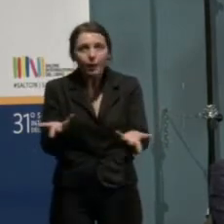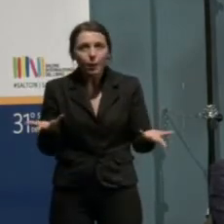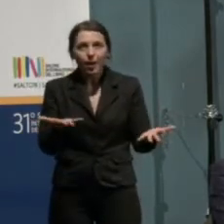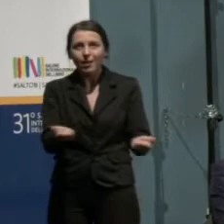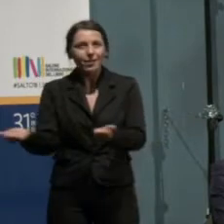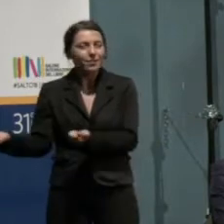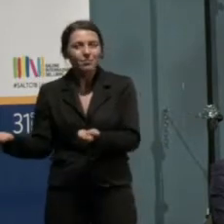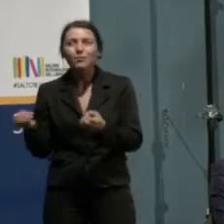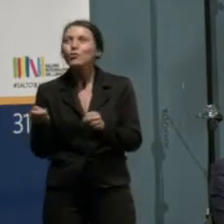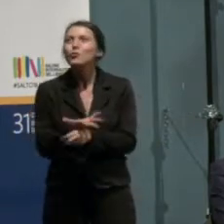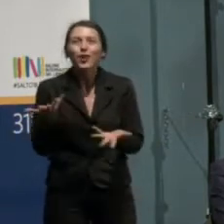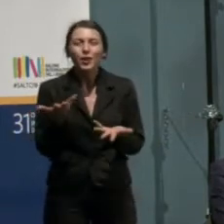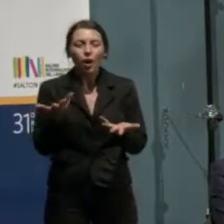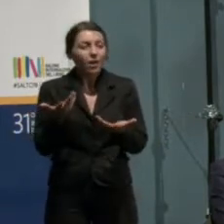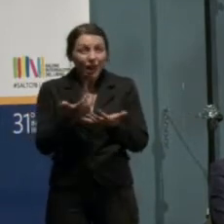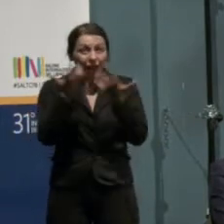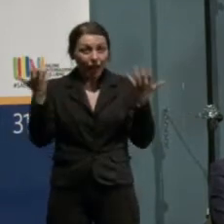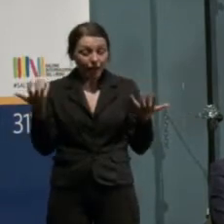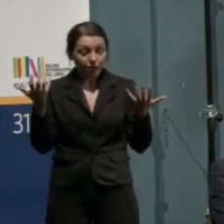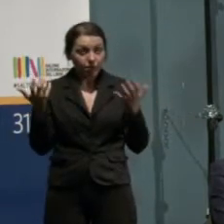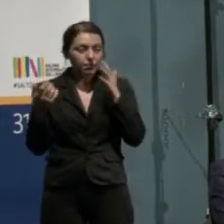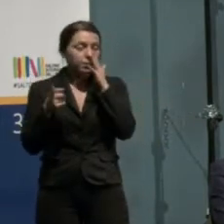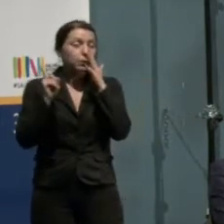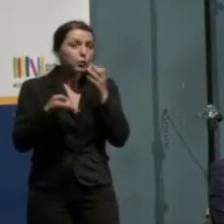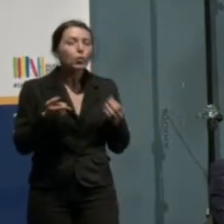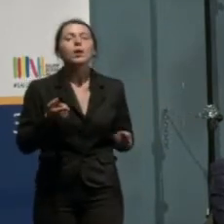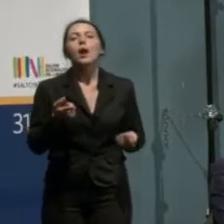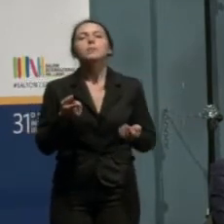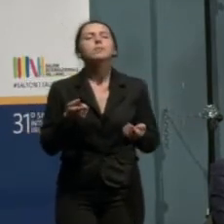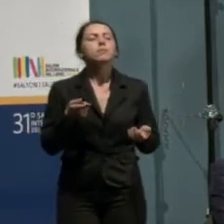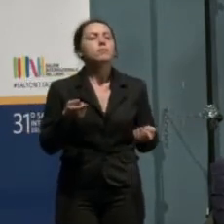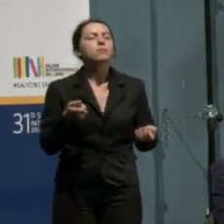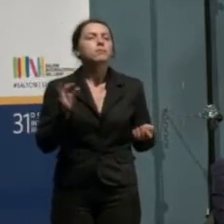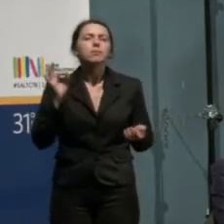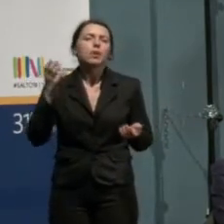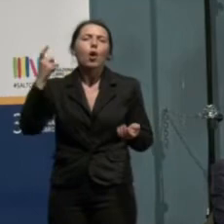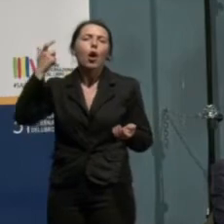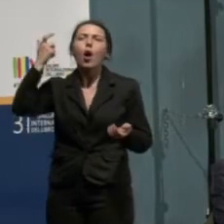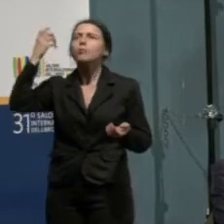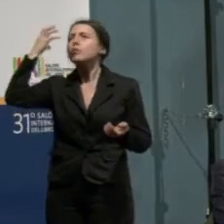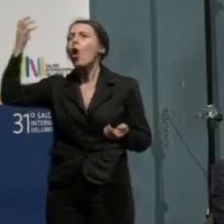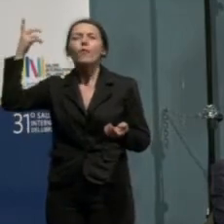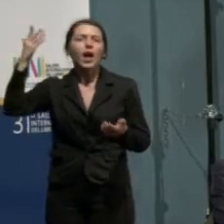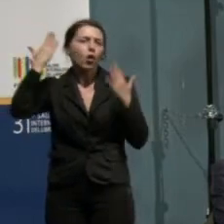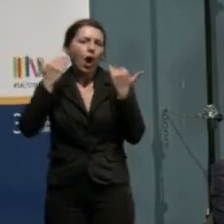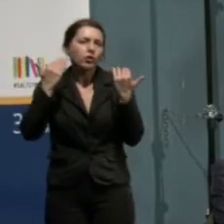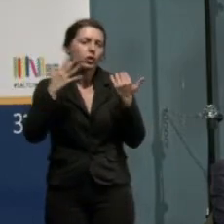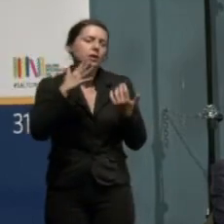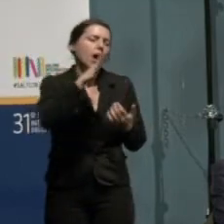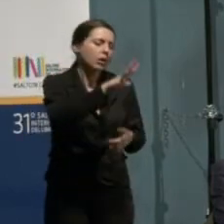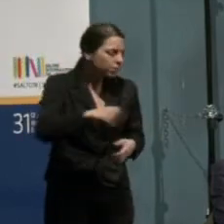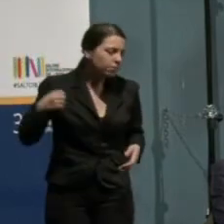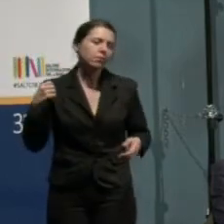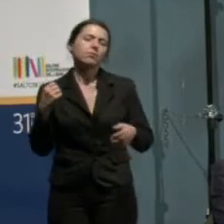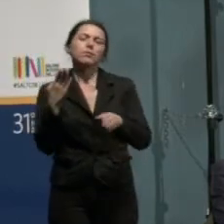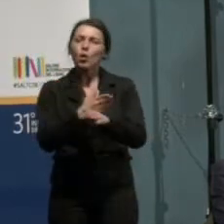chiari su alcuni punti giulio è stato sequestrato torturato e ammazzato da pezzi dell'apparato del governo egiziano lo